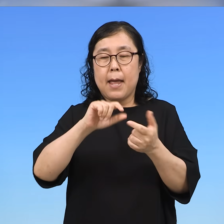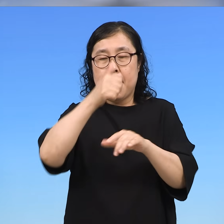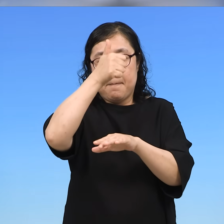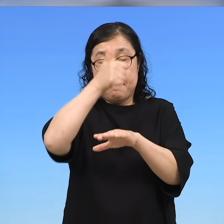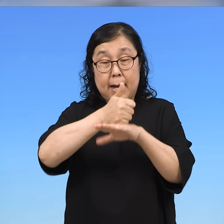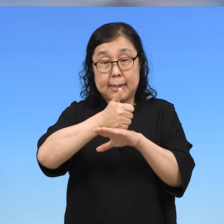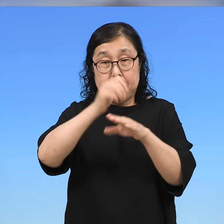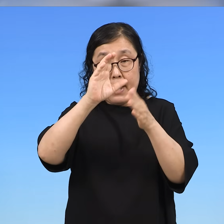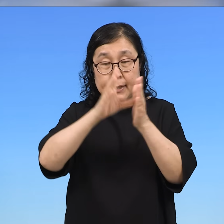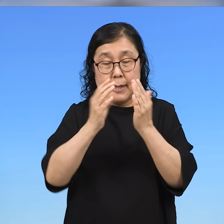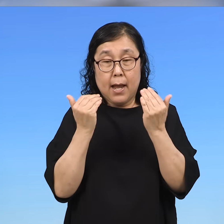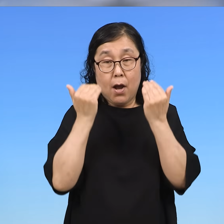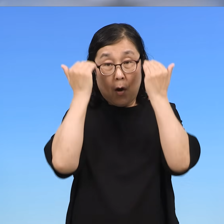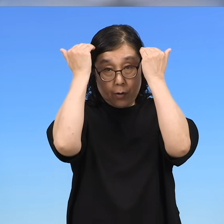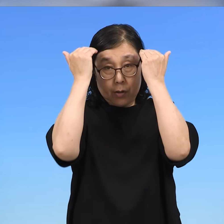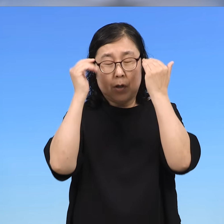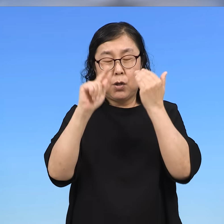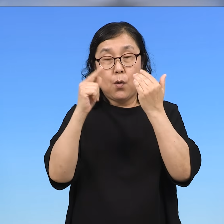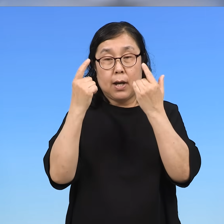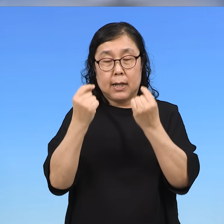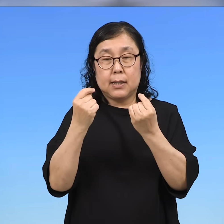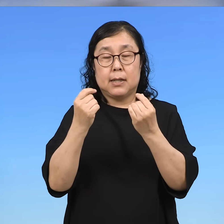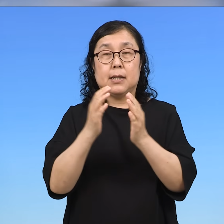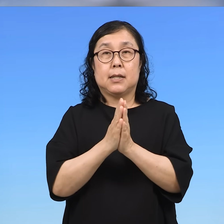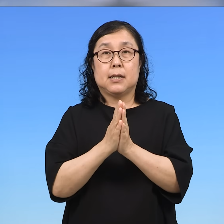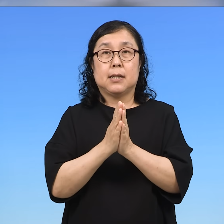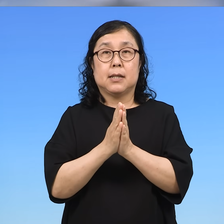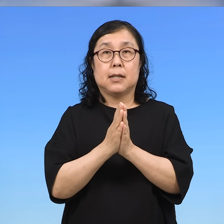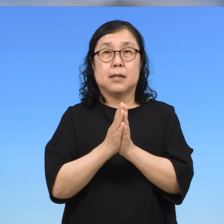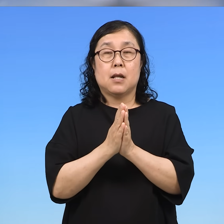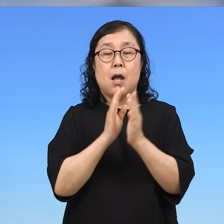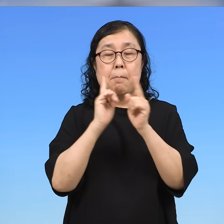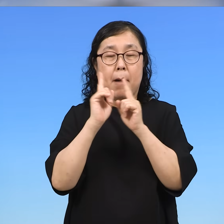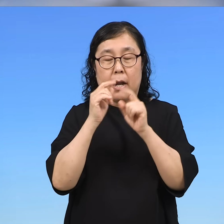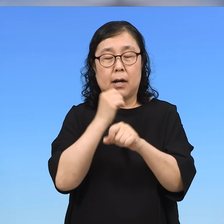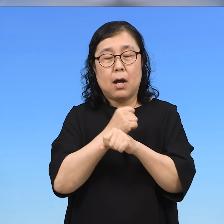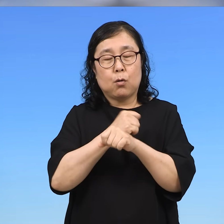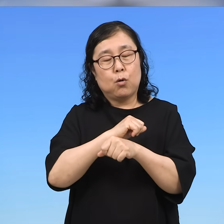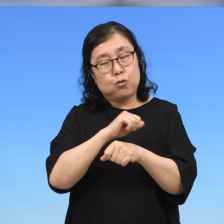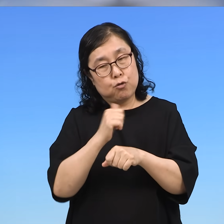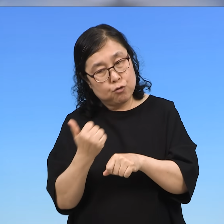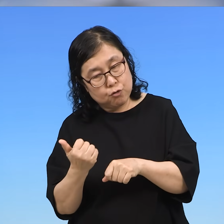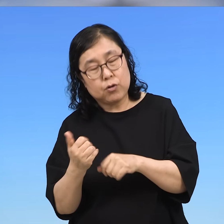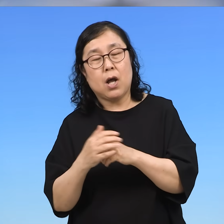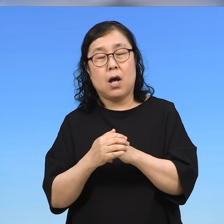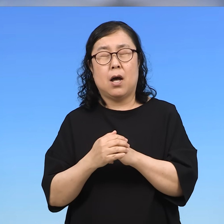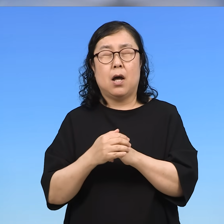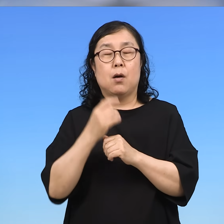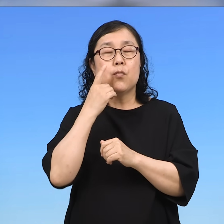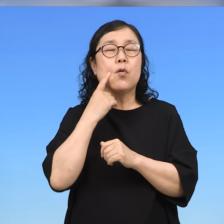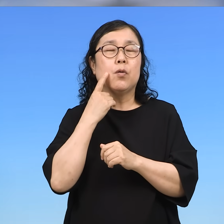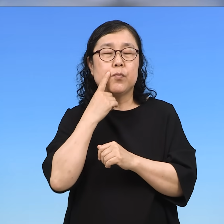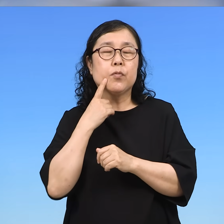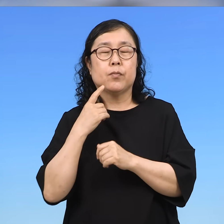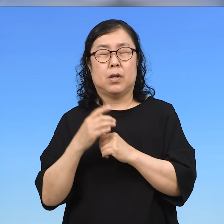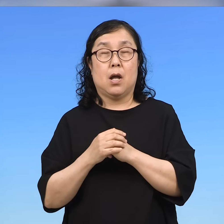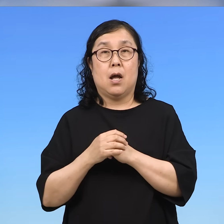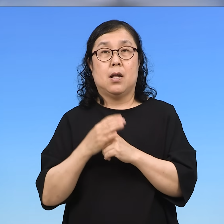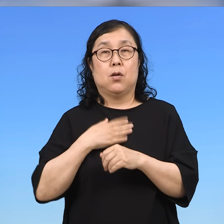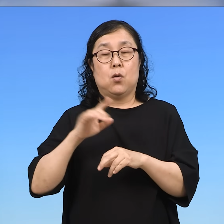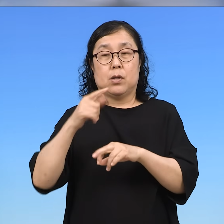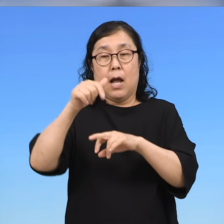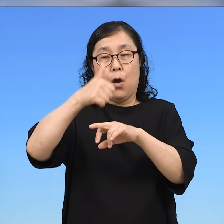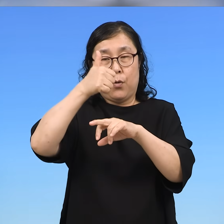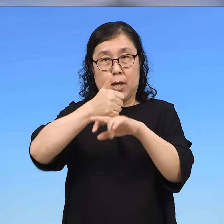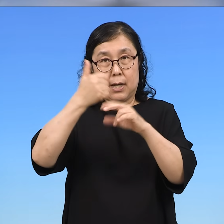어른은 이런 메시지를 남기고 그렇게 죽는구나. 되게 부러웠습니다. 그리고 아버지, 저도 정말